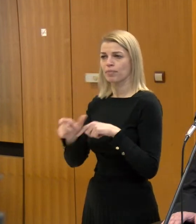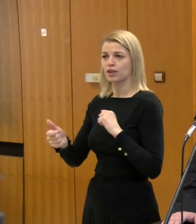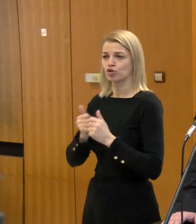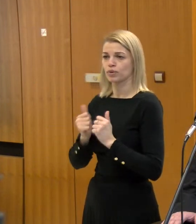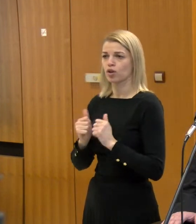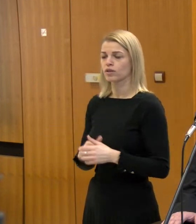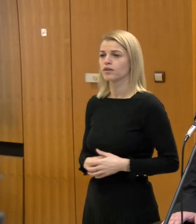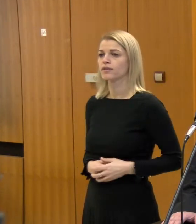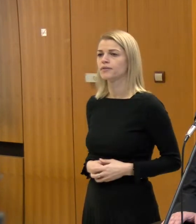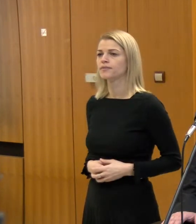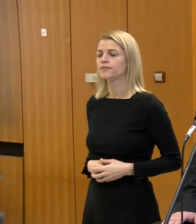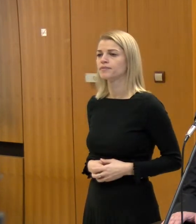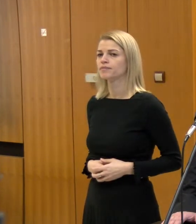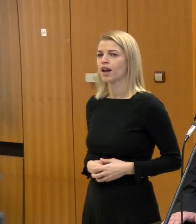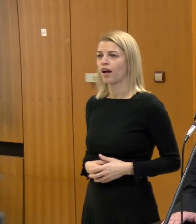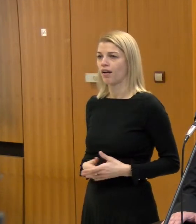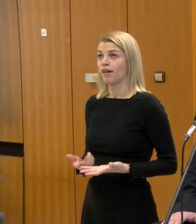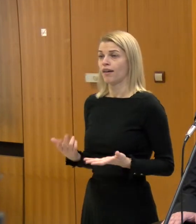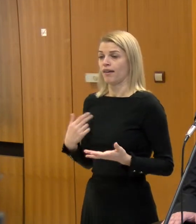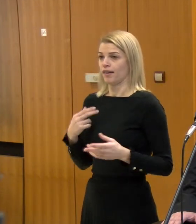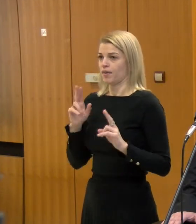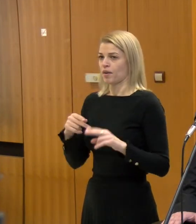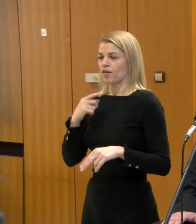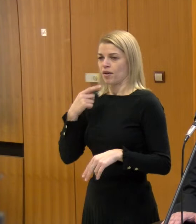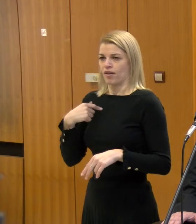Tak. Popravde, to si už ani nepamätám.